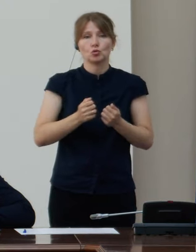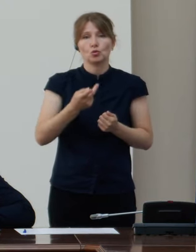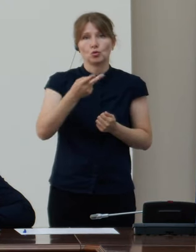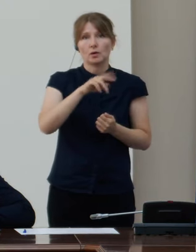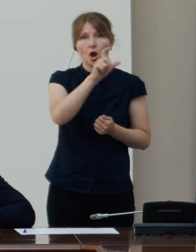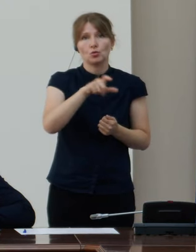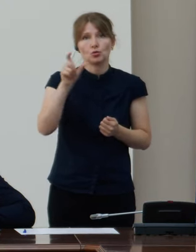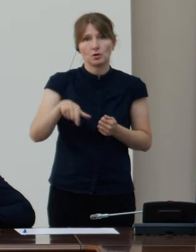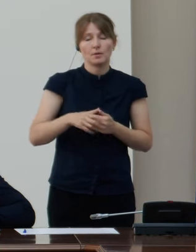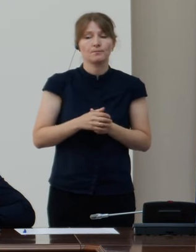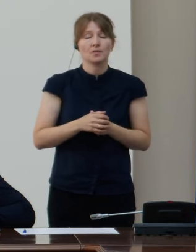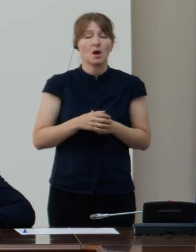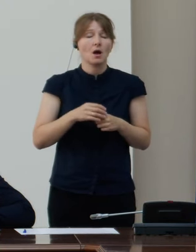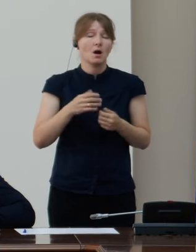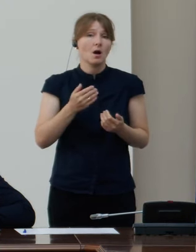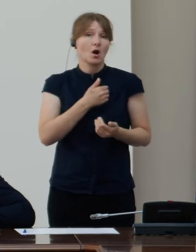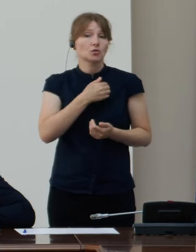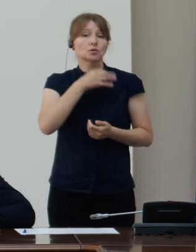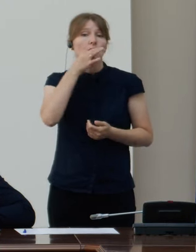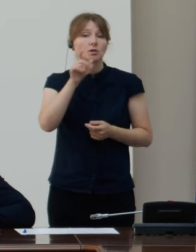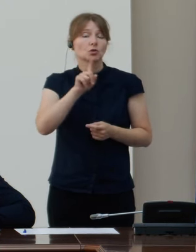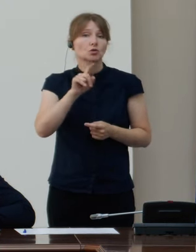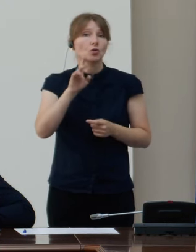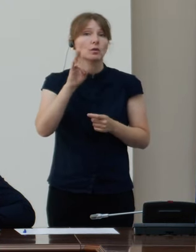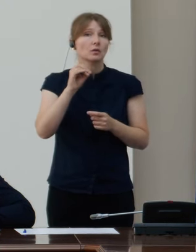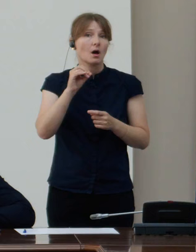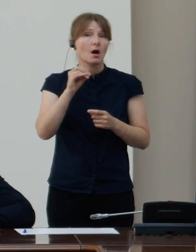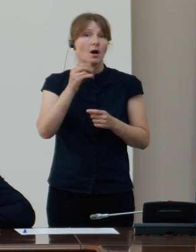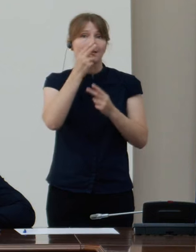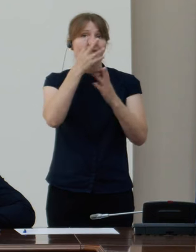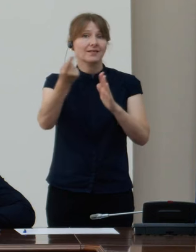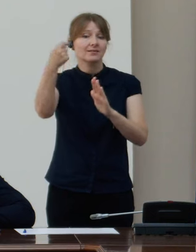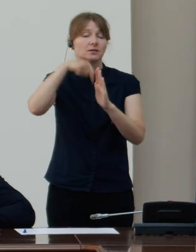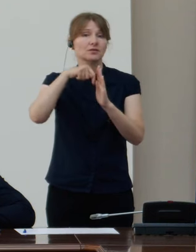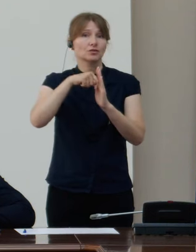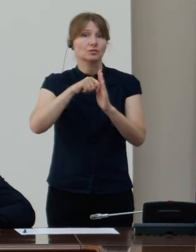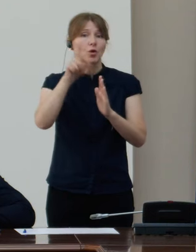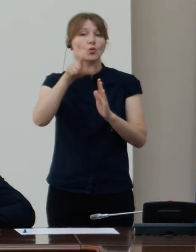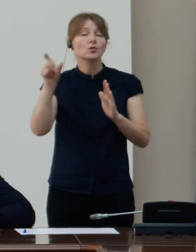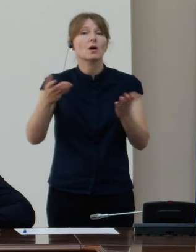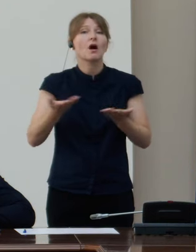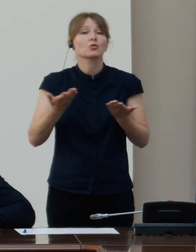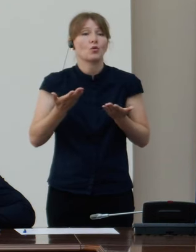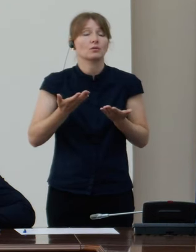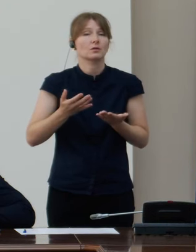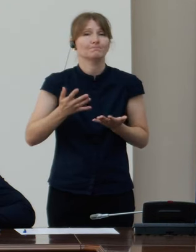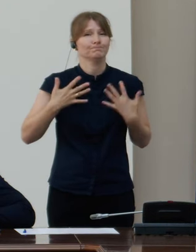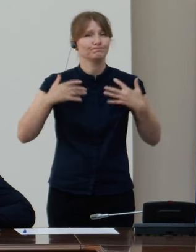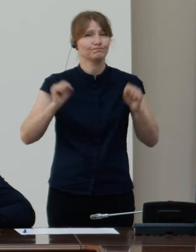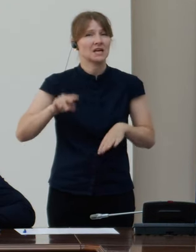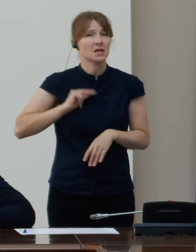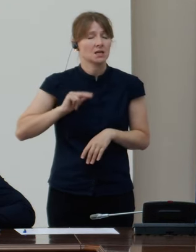Trebuie să spun că în spatele acestui efort de puțin peste 400, mă uit la cifra de 10.000 sus până